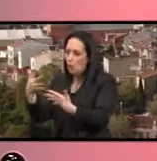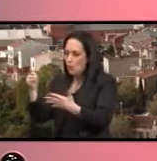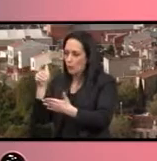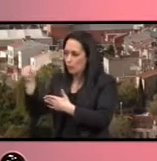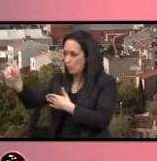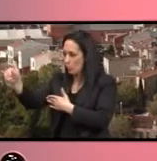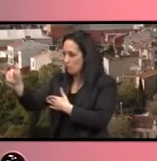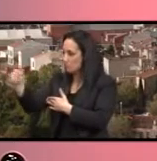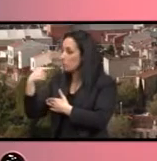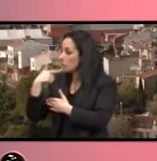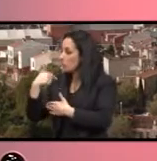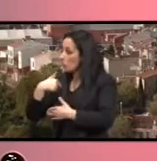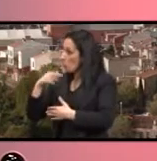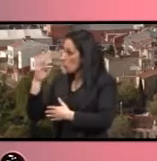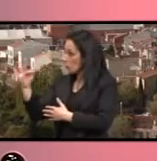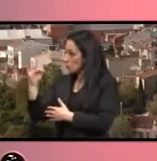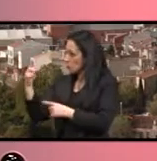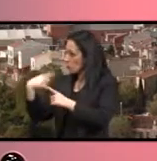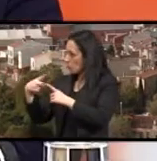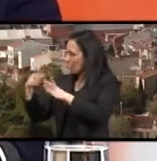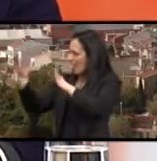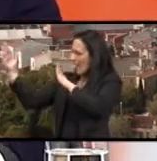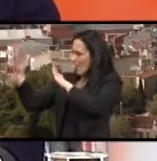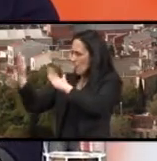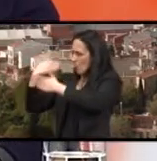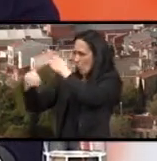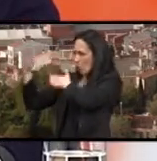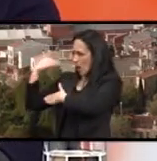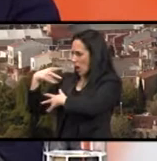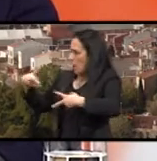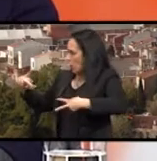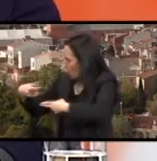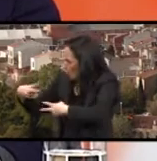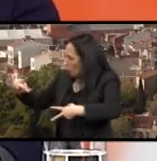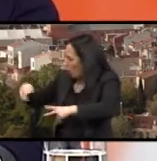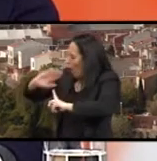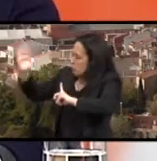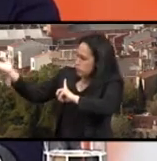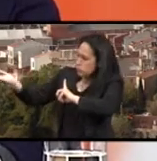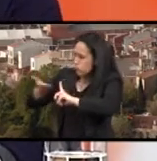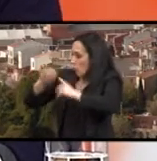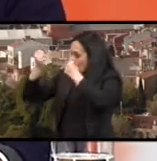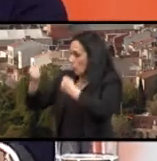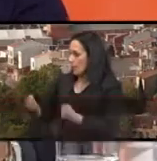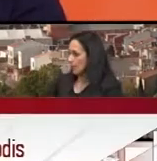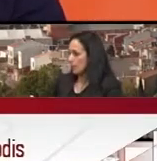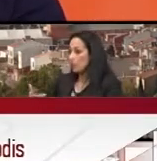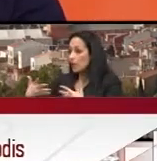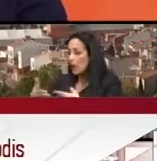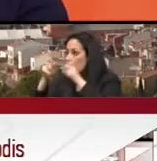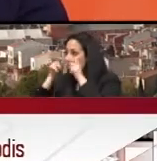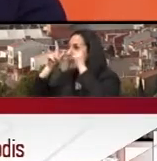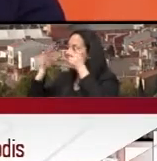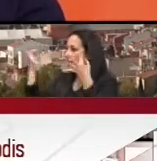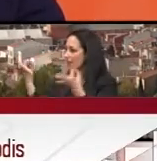de passar aquesta època tan negativa, de tantes retallades, que ens ha fet tan mal econòmicament, hem descobert que darrere n'hi